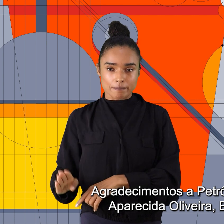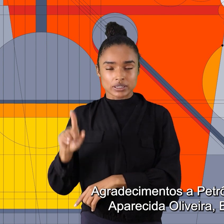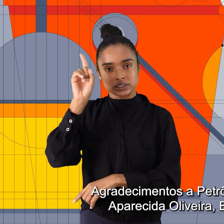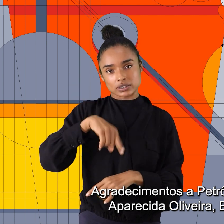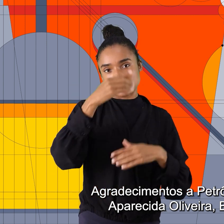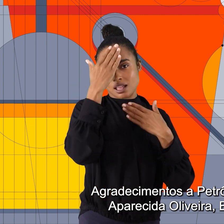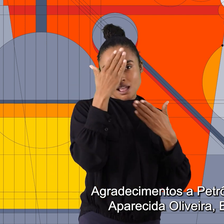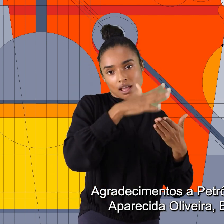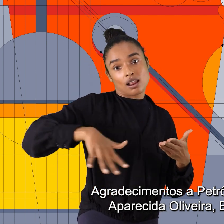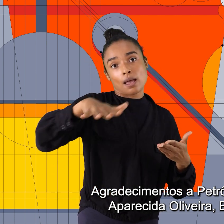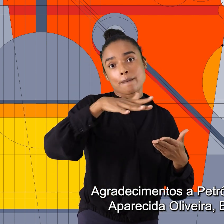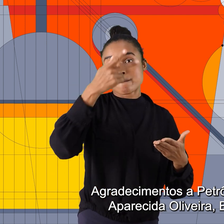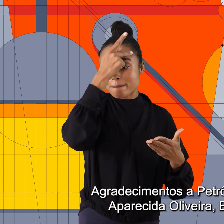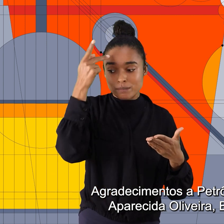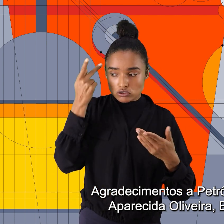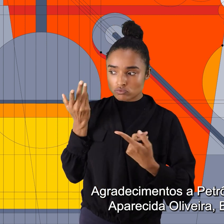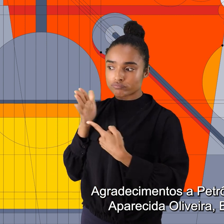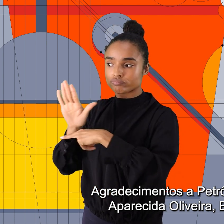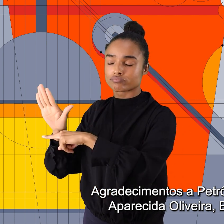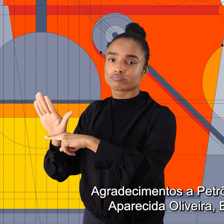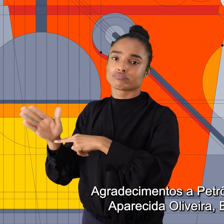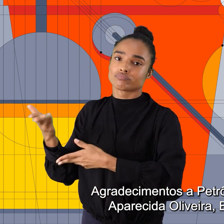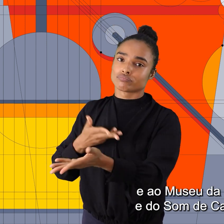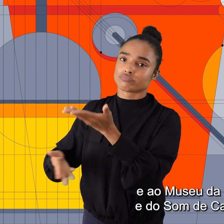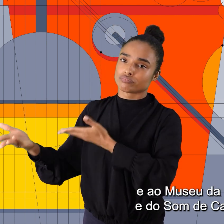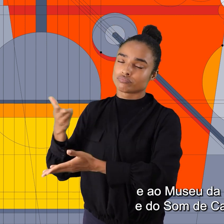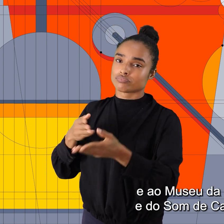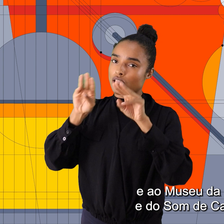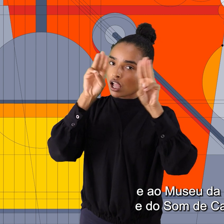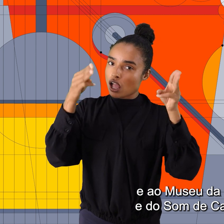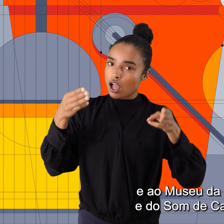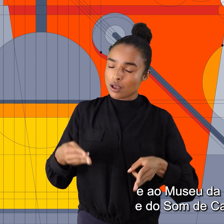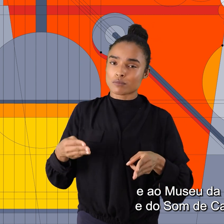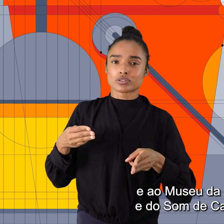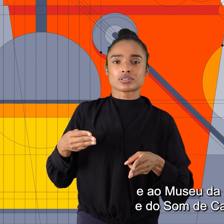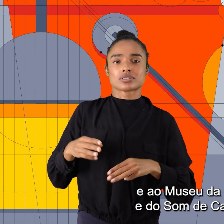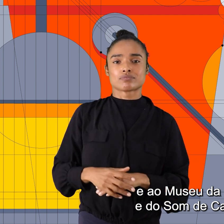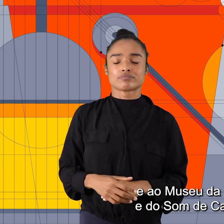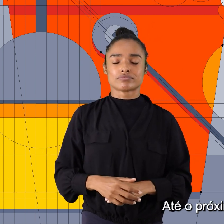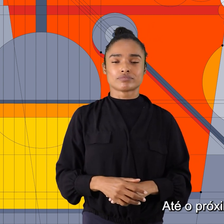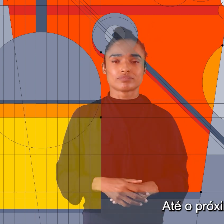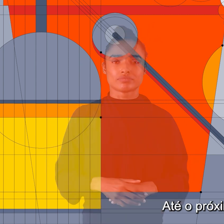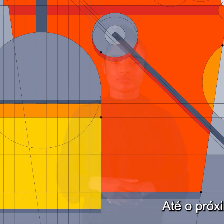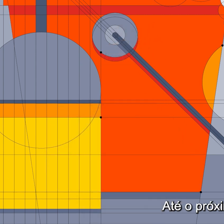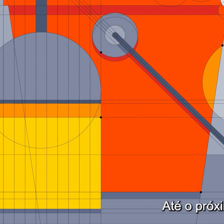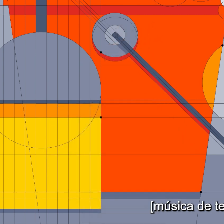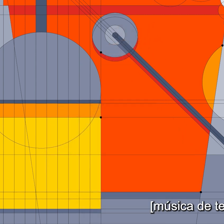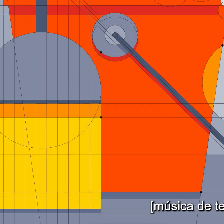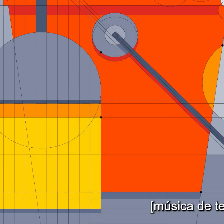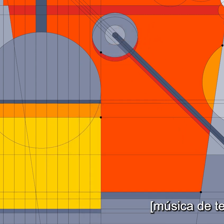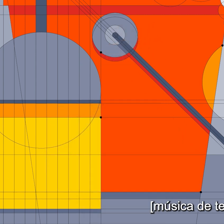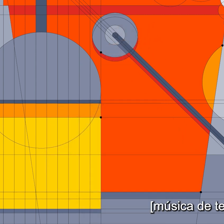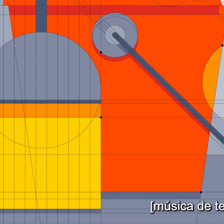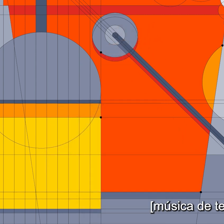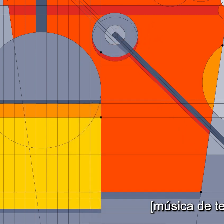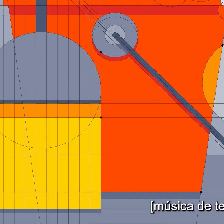a Petrônio Domingues, Aparecida Oliveira, Bárbara Alves e ao Museu da Imagem e do Som de Campinas. Até o próximo.